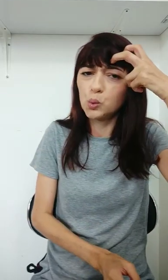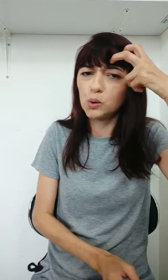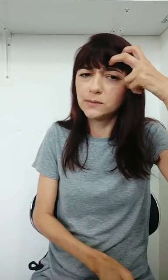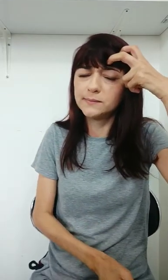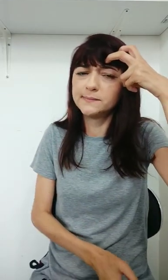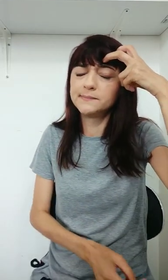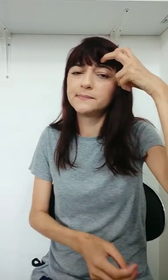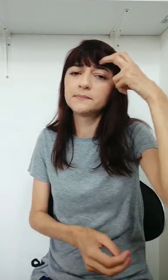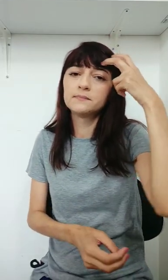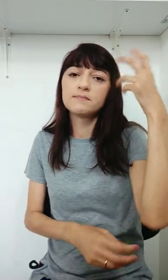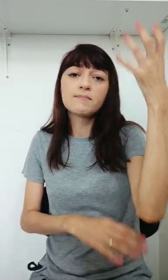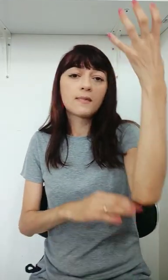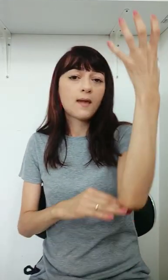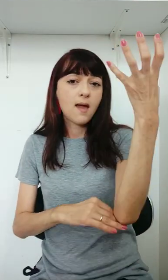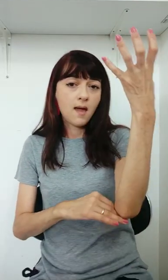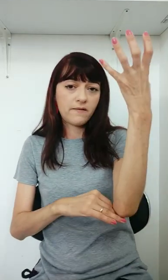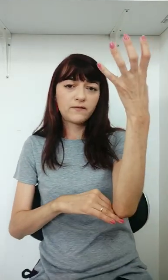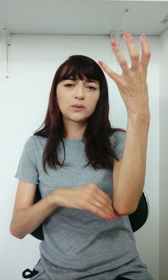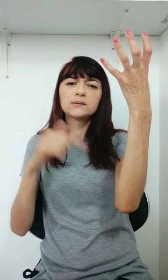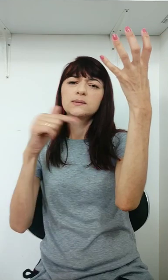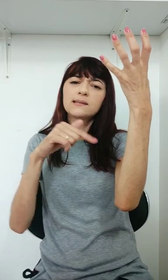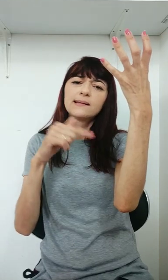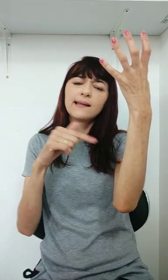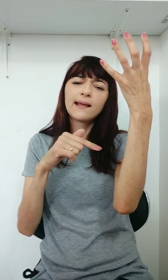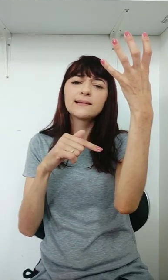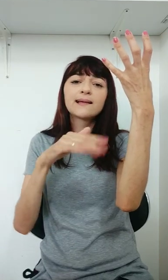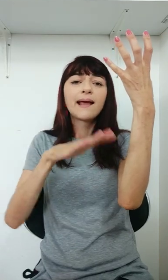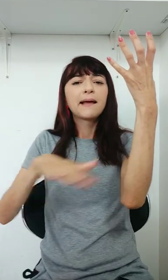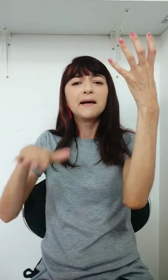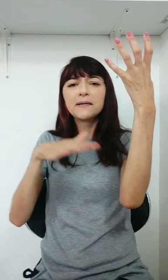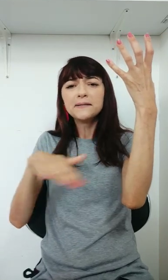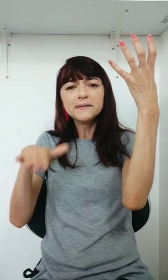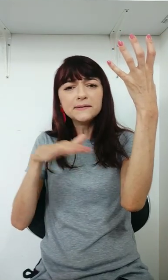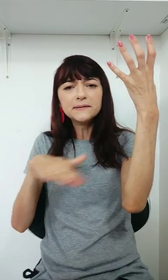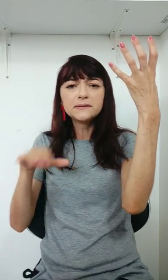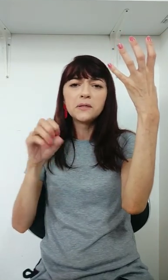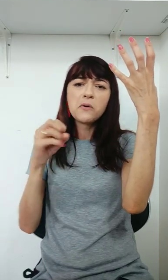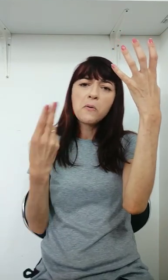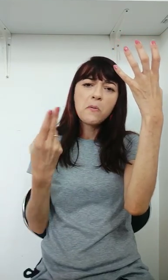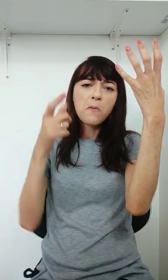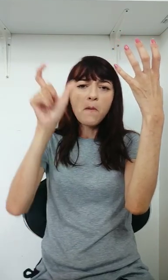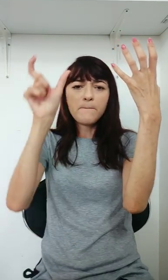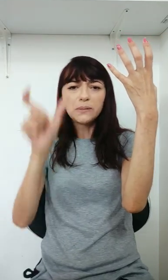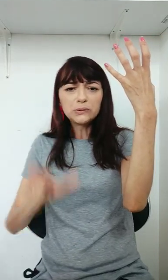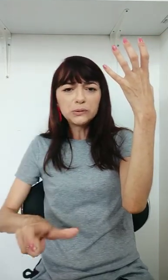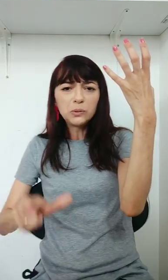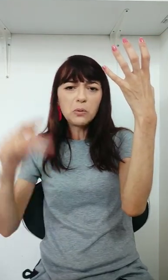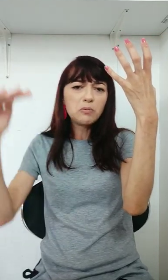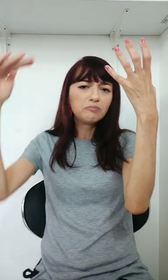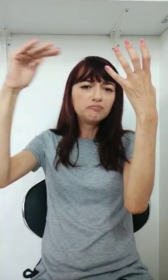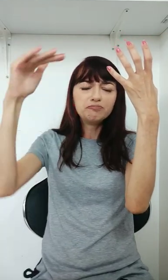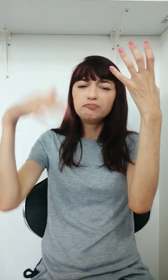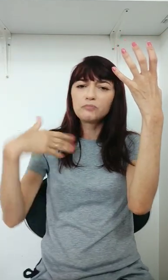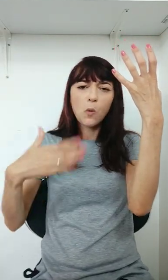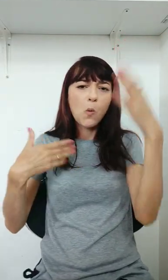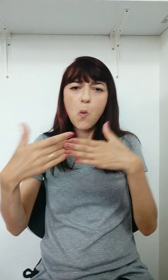ela cresce, gera frutos. Agora gostaria de comparar a cultura com uma árvore, tá bom? Pode ser uma pessoa adulta,